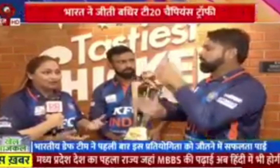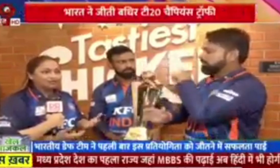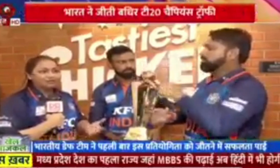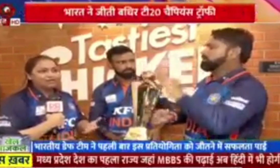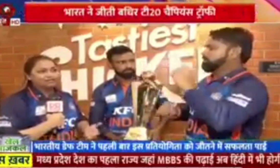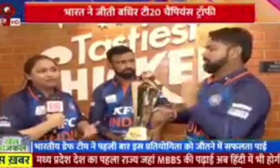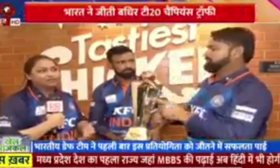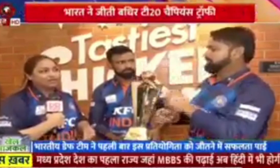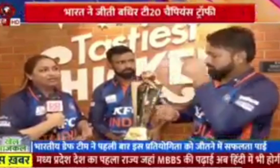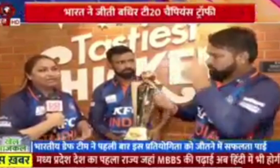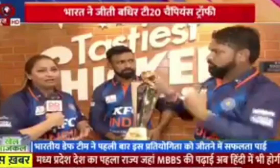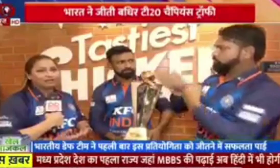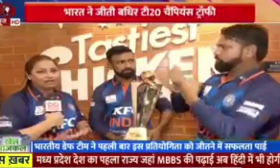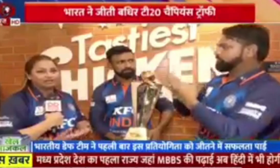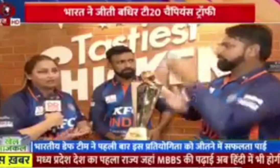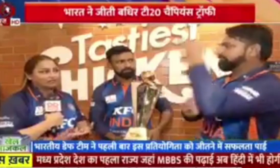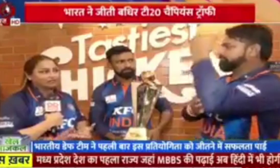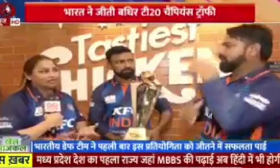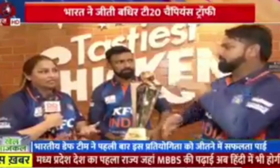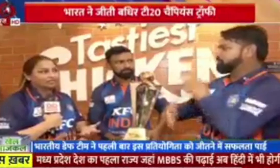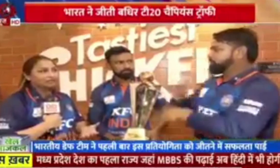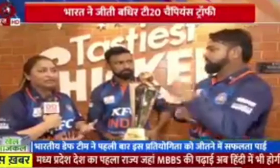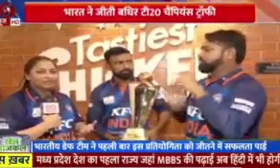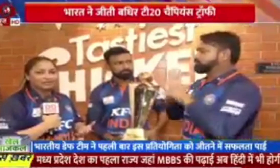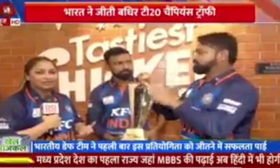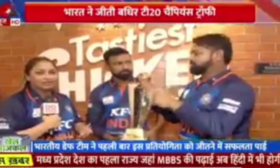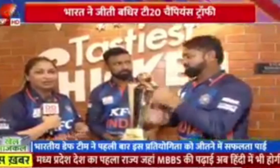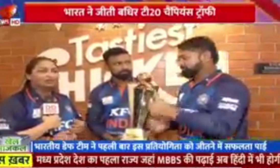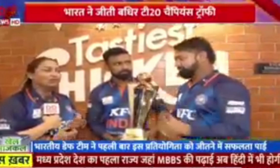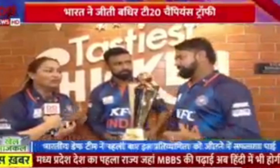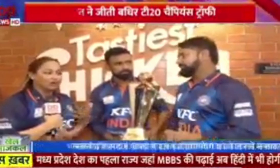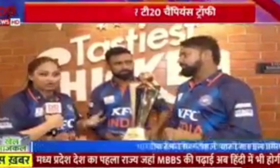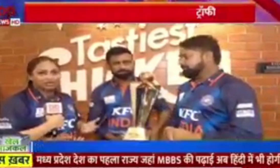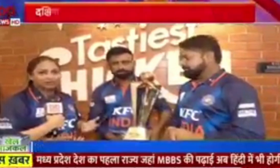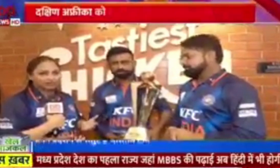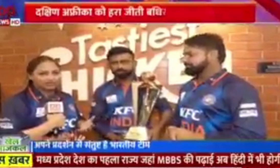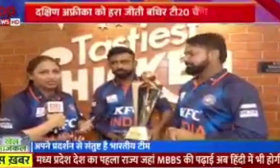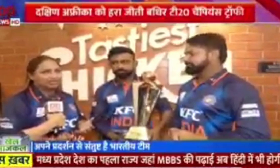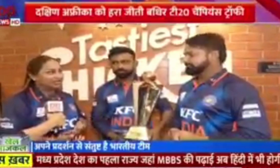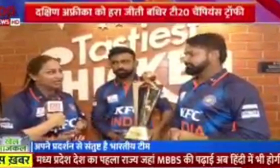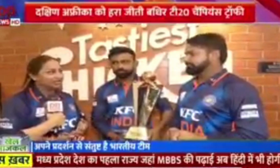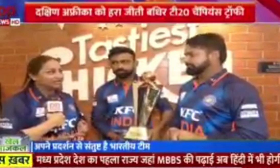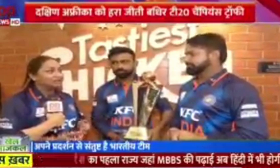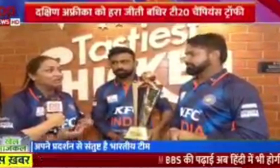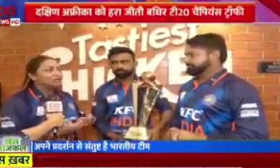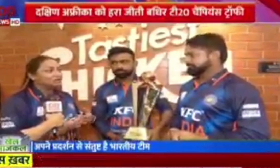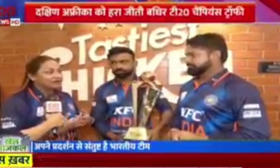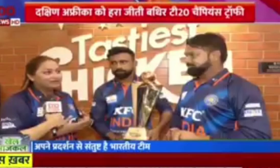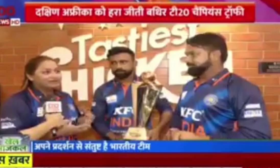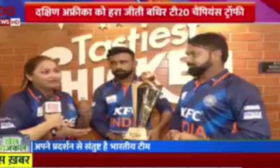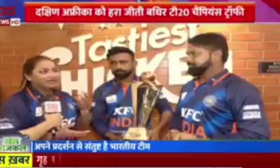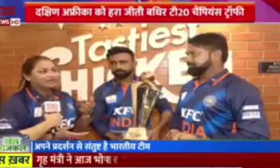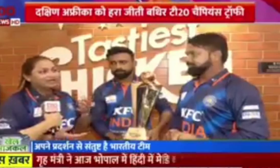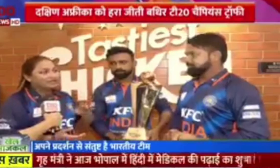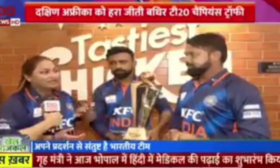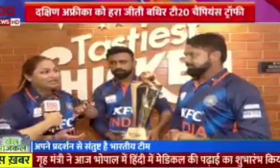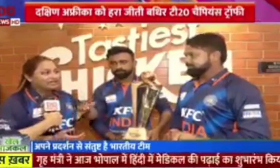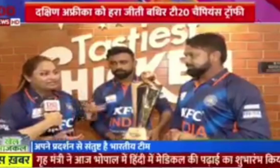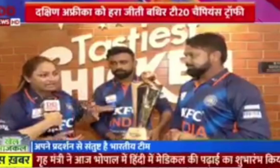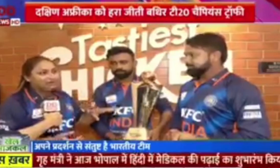नॉर्मल हमारी जो इंडियन टीम है जो इंटरनेशनल लेवल पे खेलती है उन्होंने बहुत नाम रोशन किया है इंडिया का, बट कहीं ना कहीं एक सेगमेंट